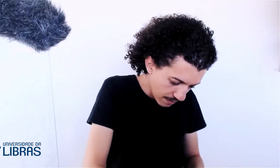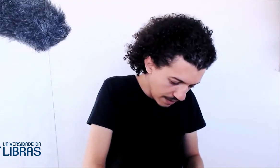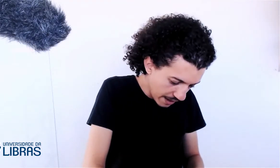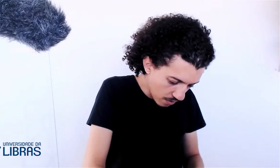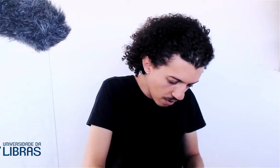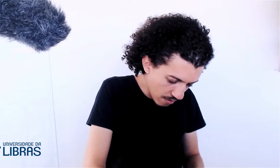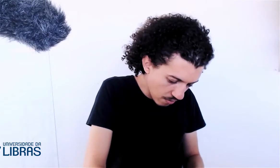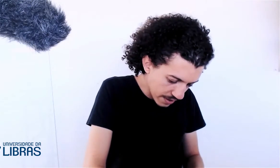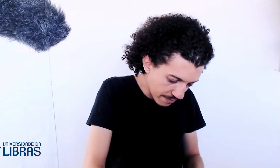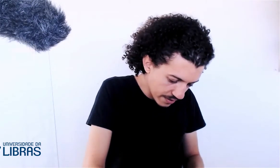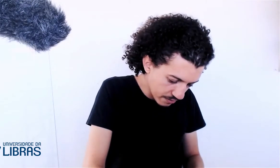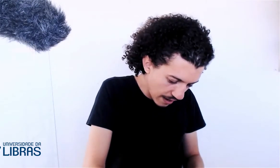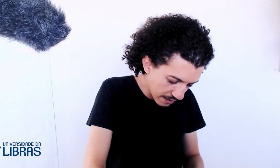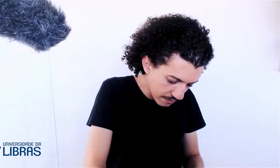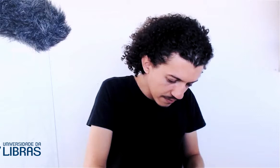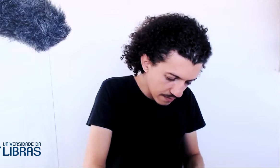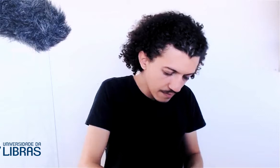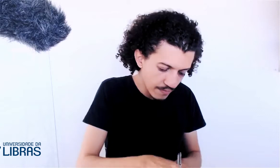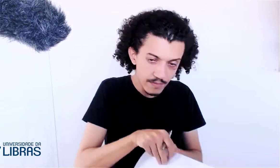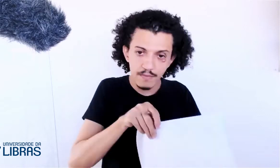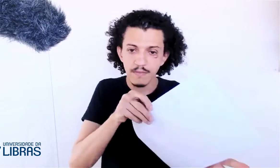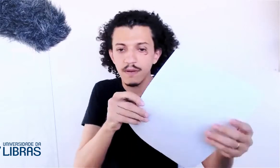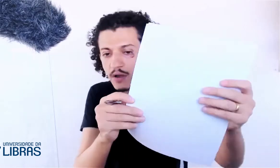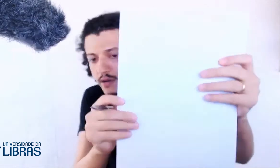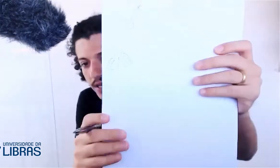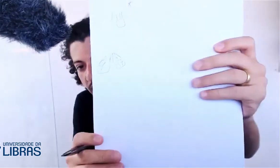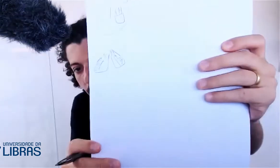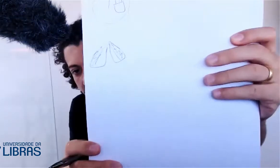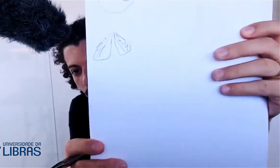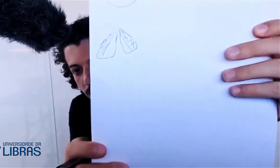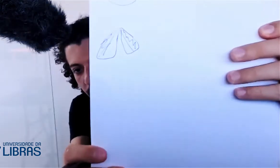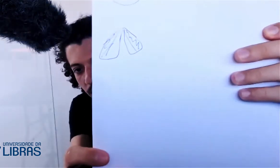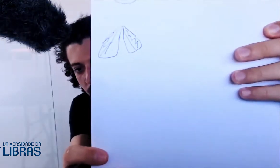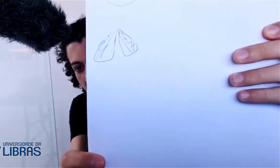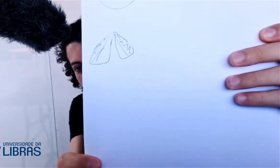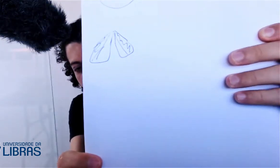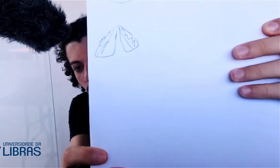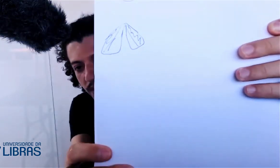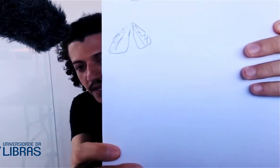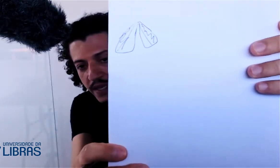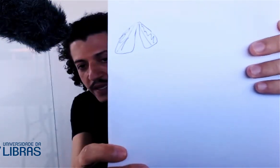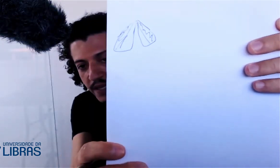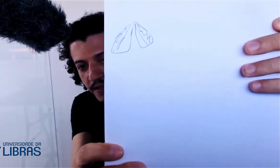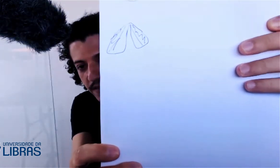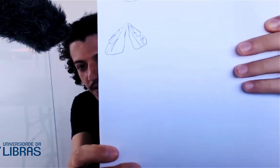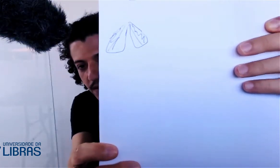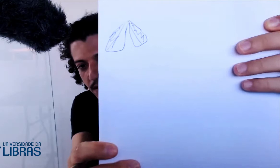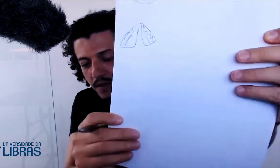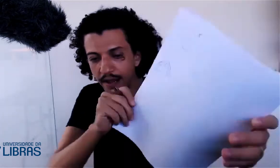E aí eu coloco a outra mão aqui do lado. Então, aqui eu já tenho as duas mãos juntas aqui escritas, né?